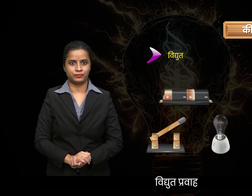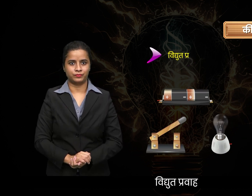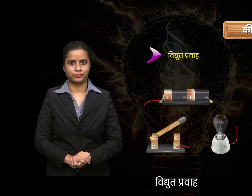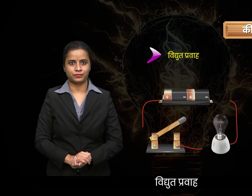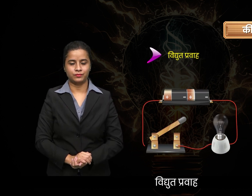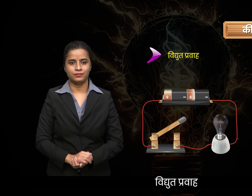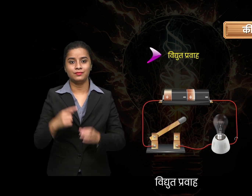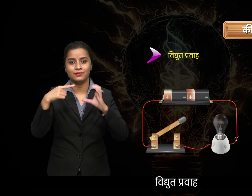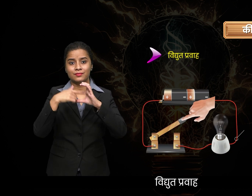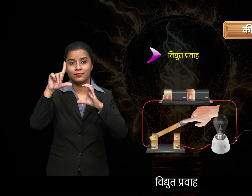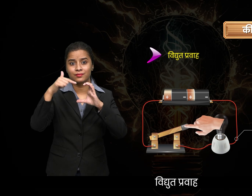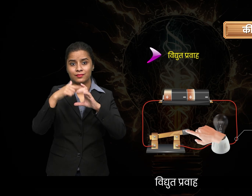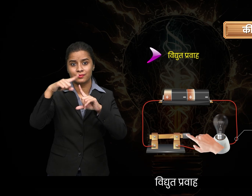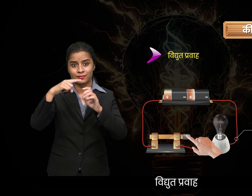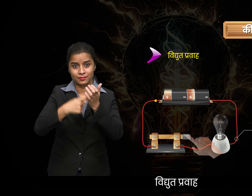विद्युत प्रवाह.